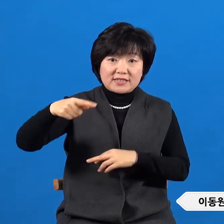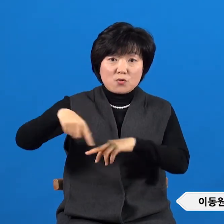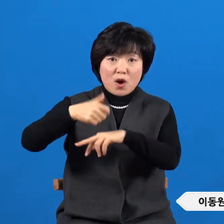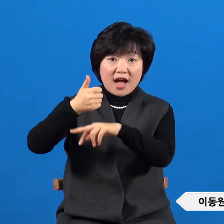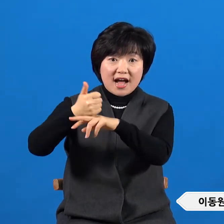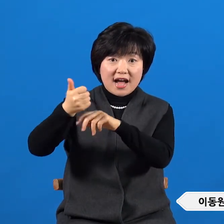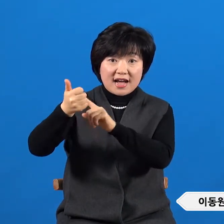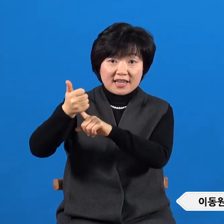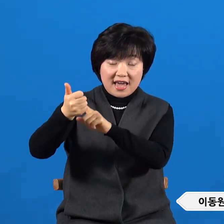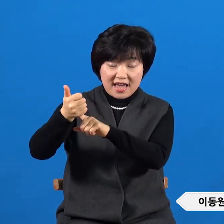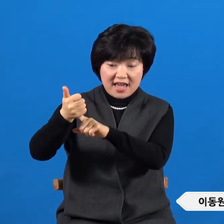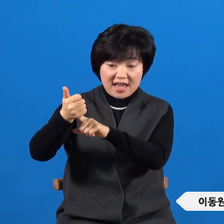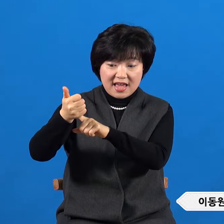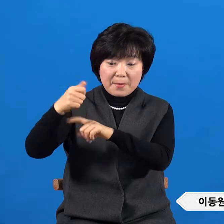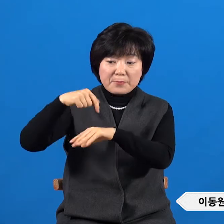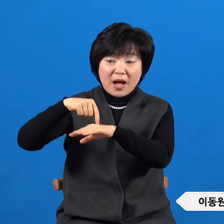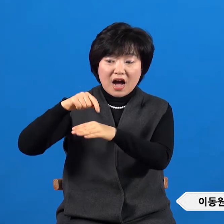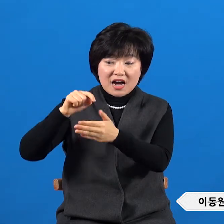마음을